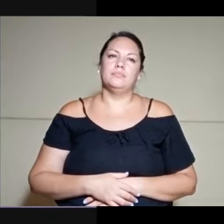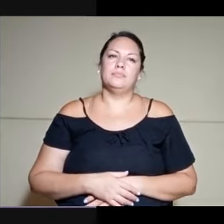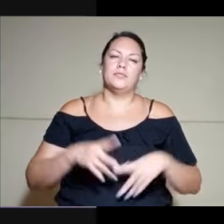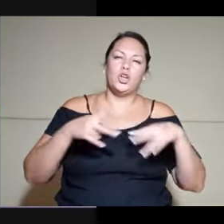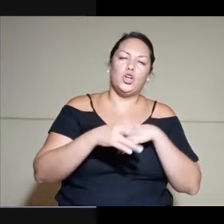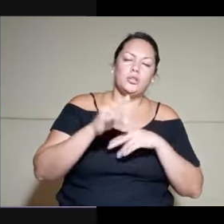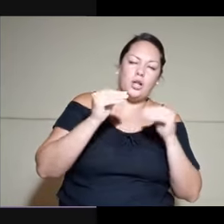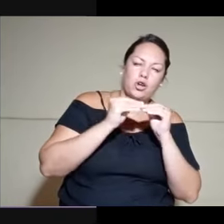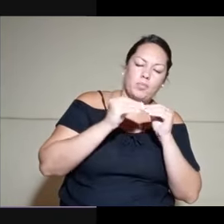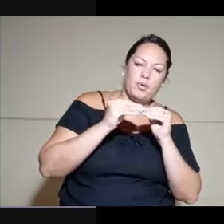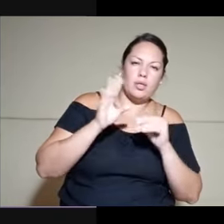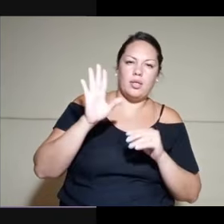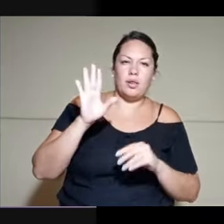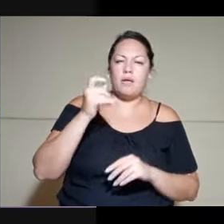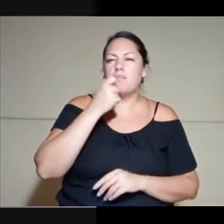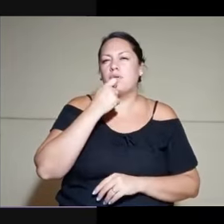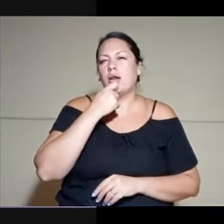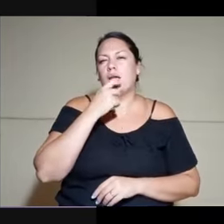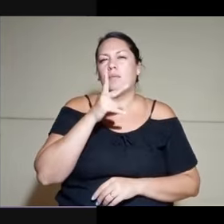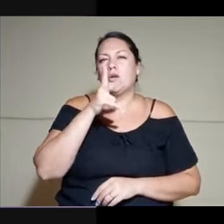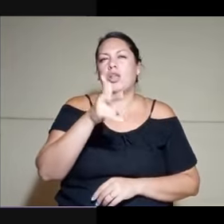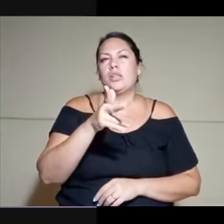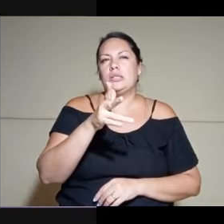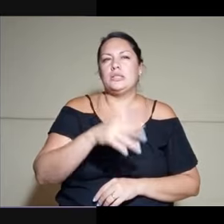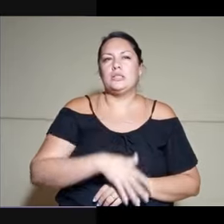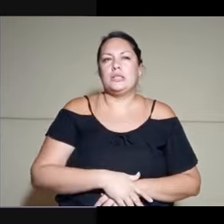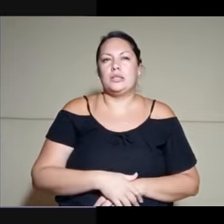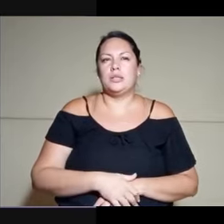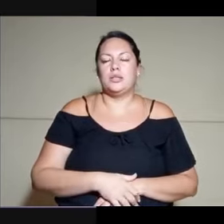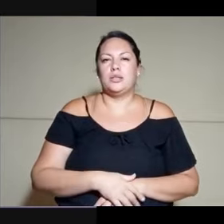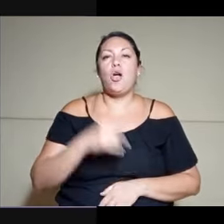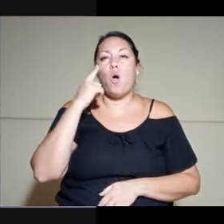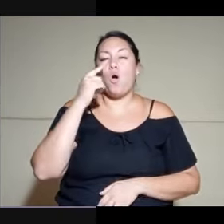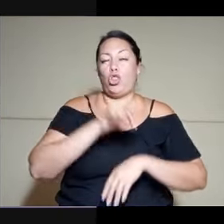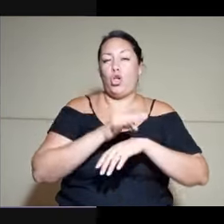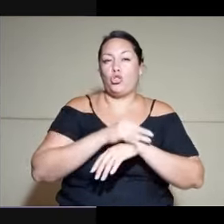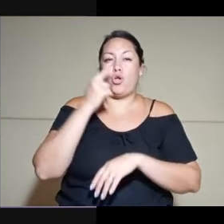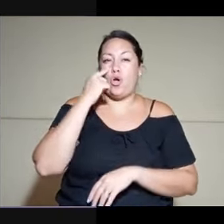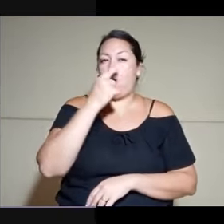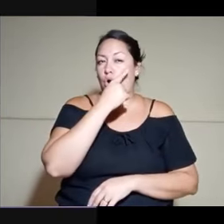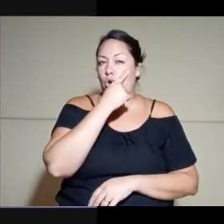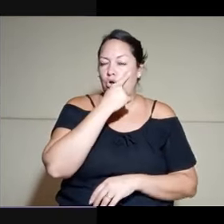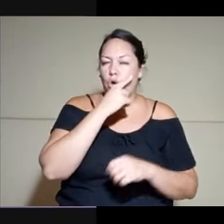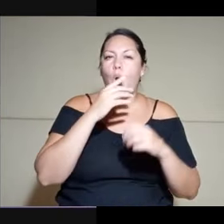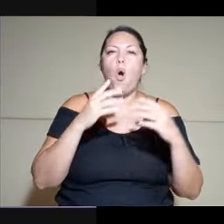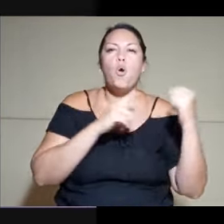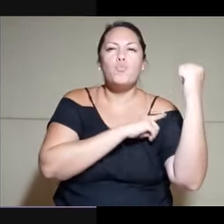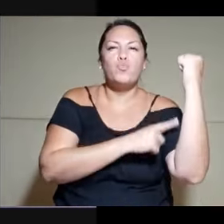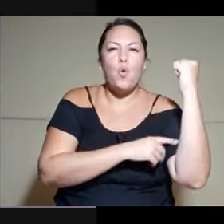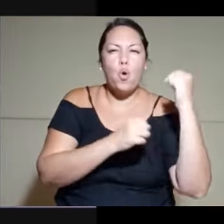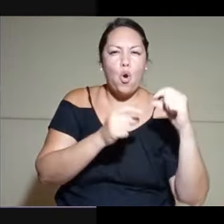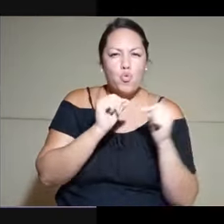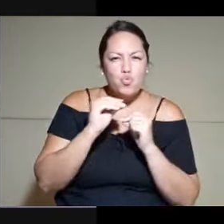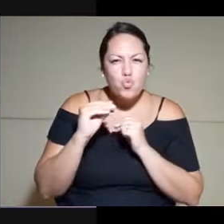¿Sí? Inerva esos músculos del ojo. Por eso permite, ¿no es cierto? Sí. Cuando dicen que tenés, o sea, a mí